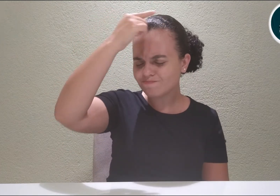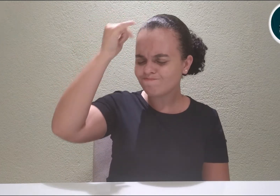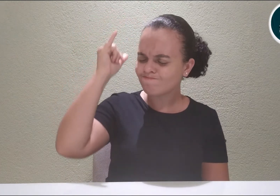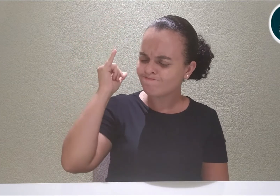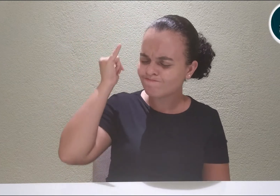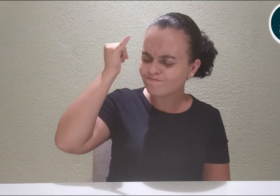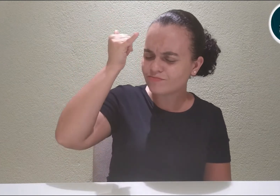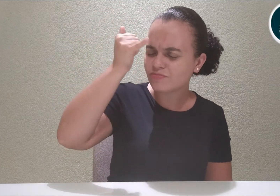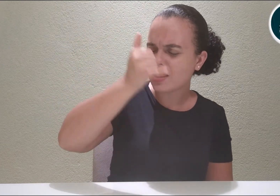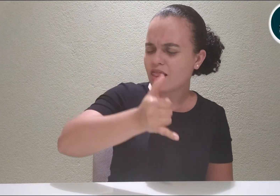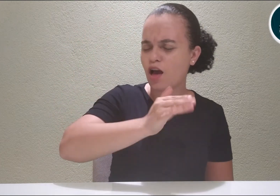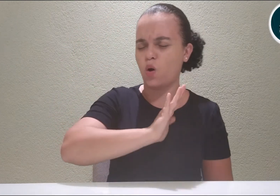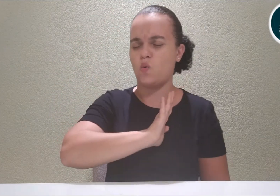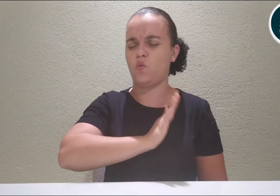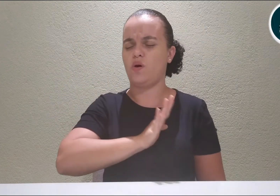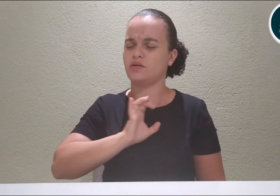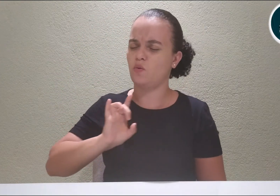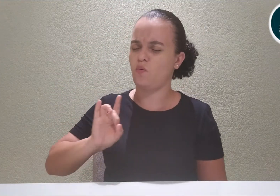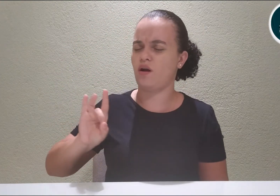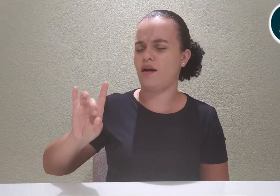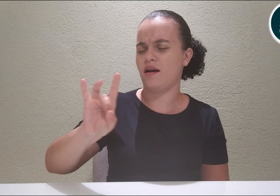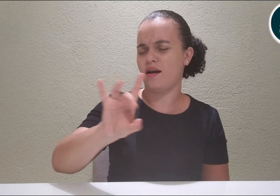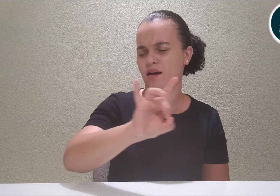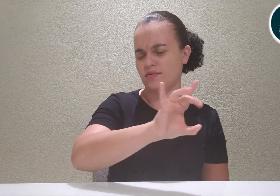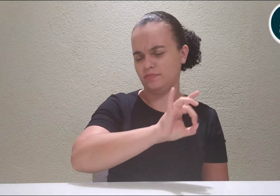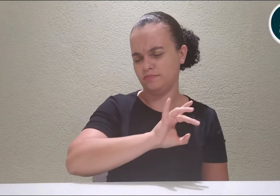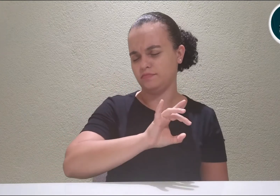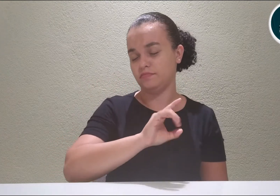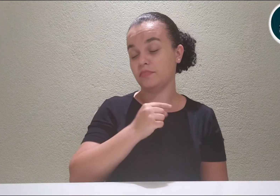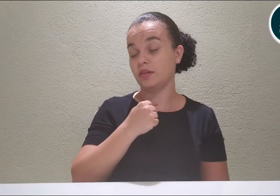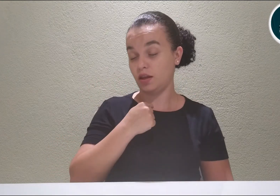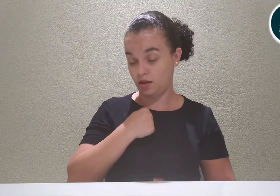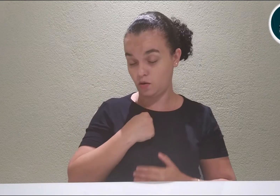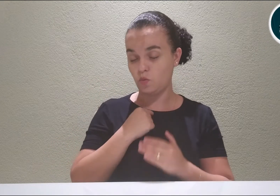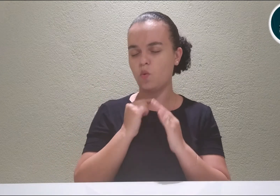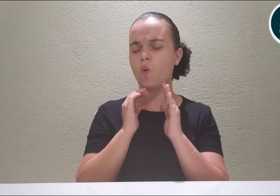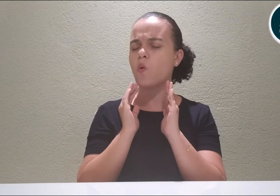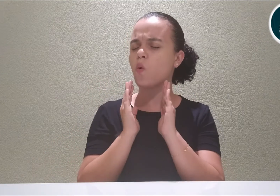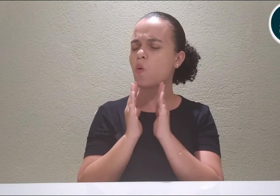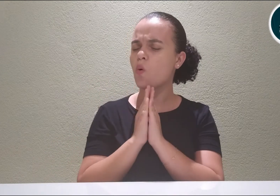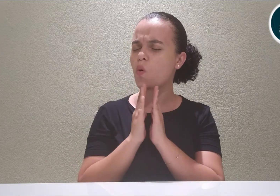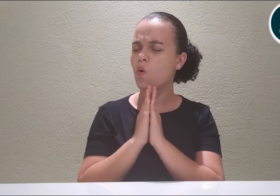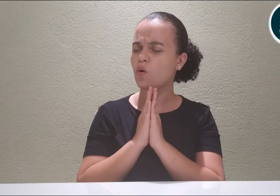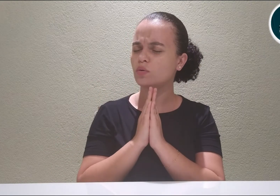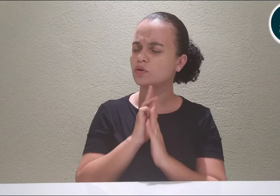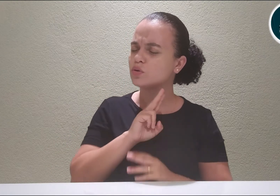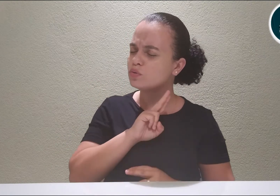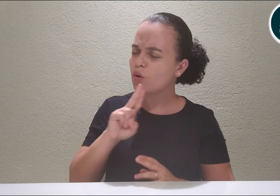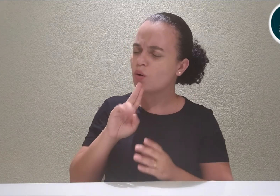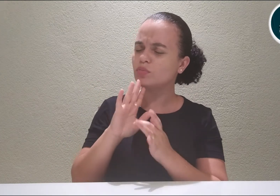Que o teu Espírito Santo fale em cada coração. Eu oro